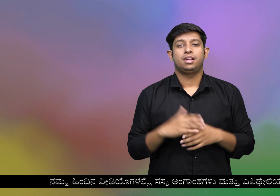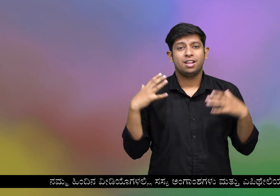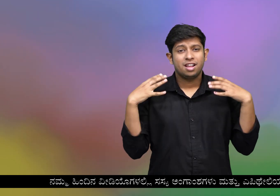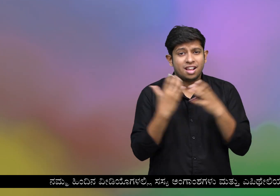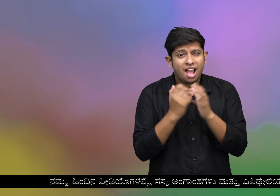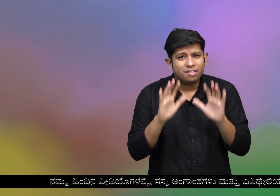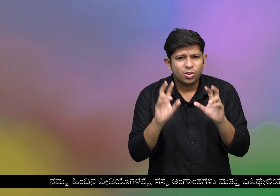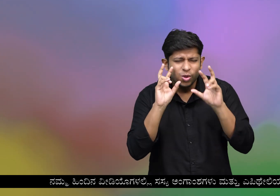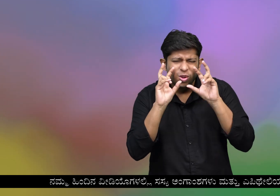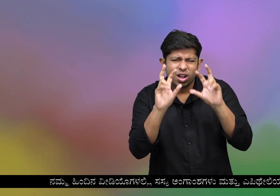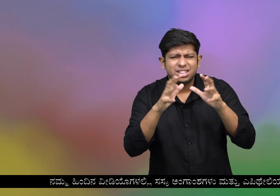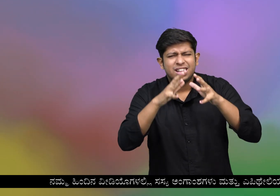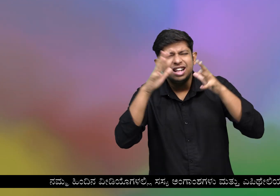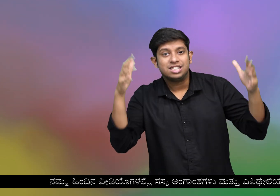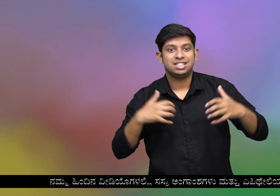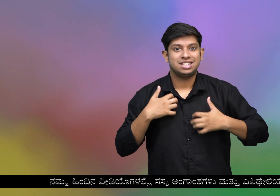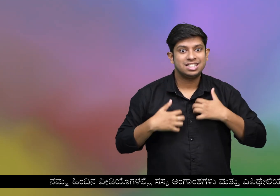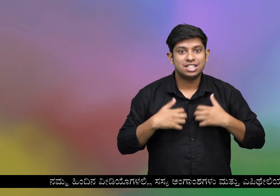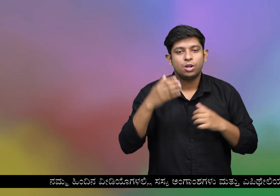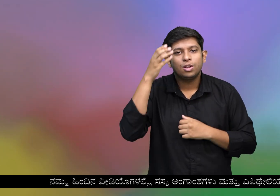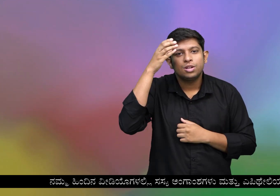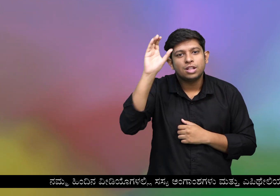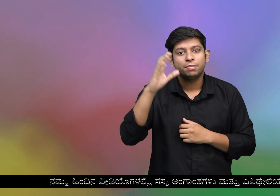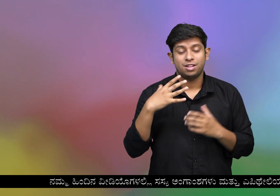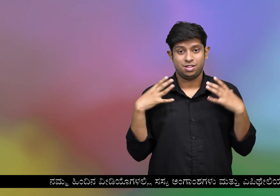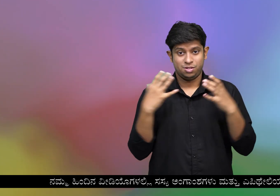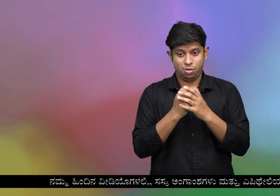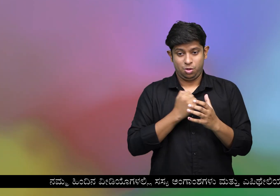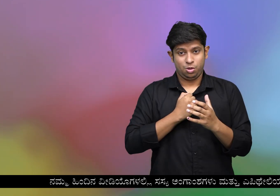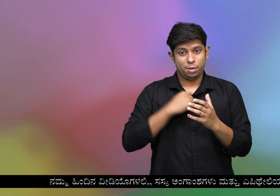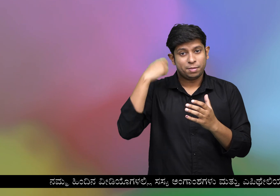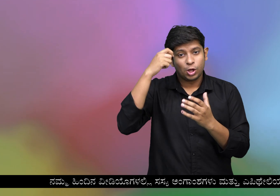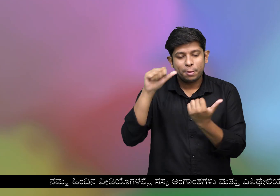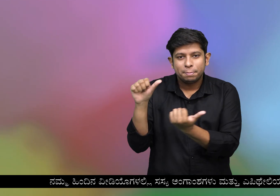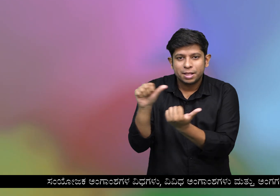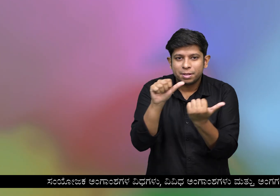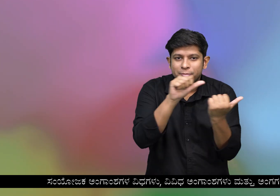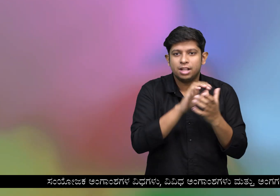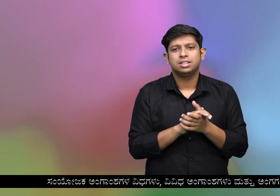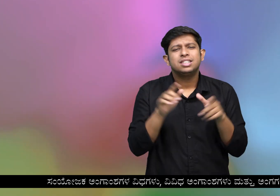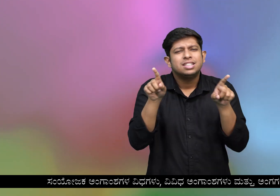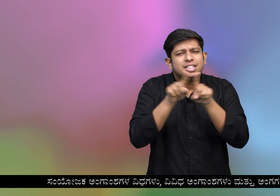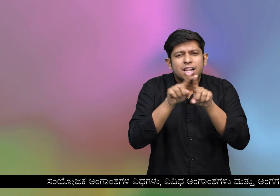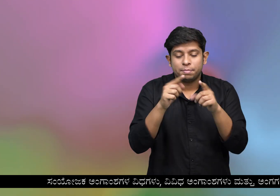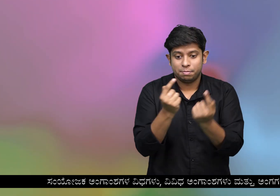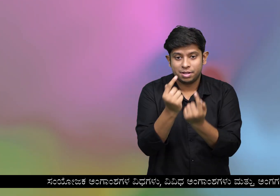ನಮ್ಮ ಹಿಂದಿನ ವಿಡಿಯೋಗಳಲ್ಲಿ ಸಸ್ಯ ಅಂಗಾಂಶಗಳು ಮತ್ತು ಎಪಿಥೆಲಿಯಲ್ ಅಂಗಾಂಶಗಳು, ಸಂಯೋಜಕ ಅಂಗಾಂಶಗಳ ವಿಧಗಳು,